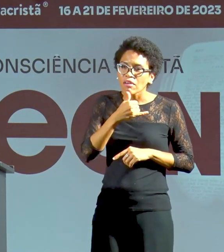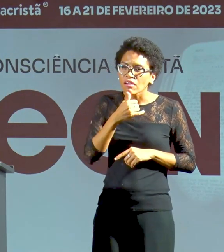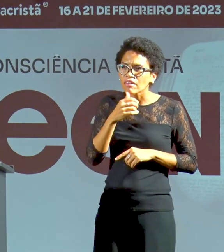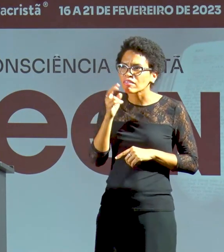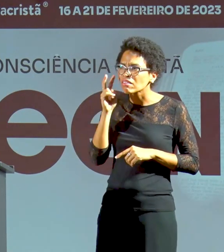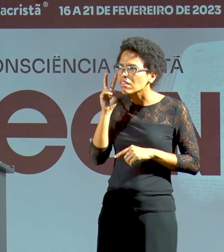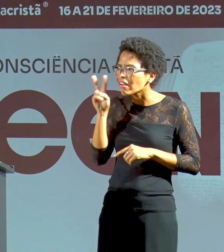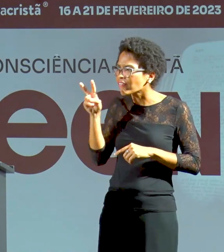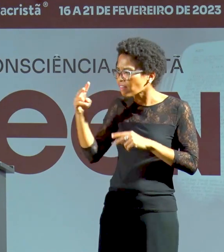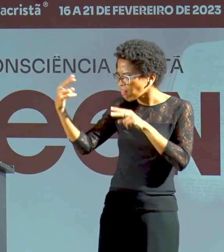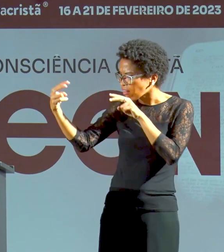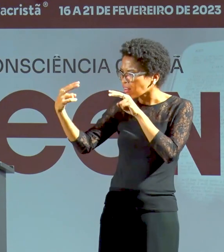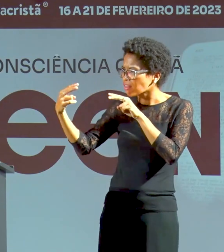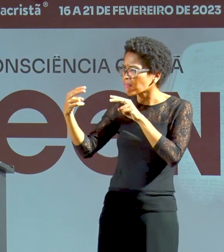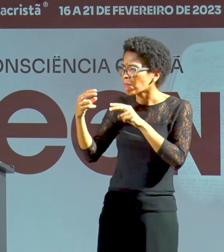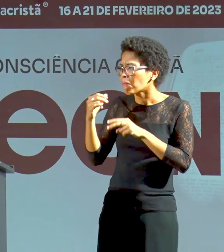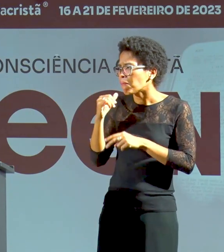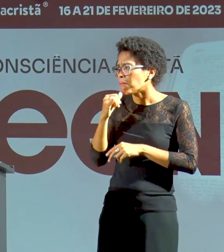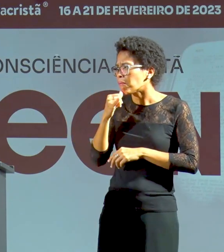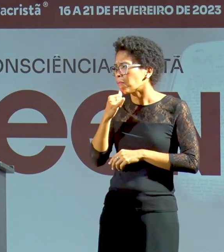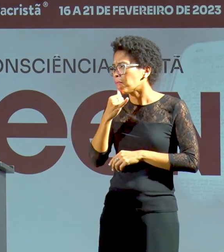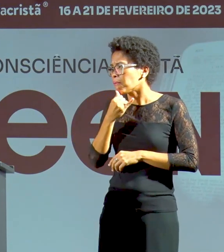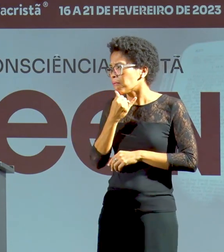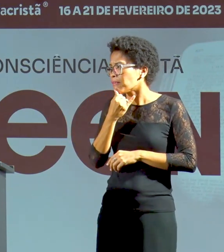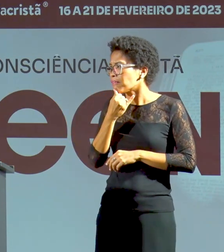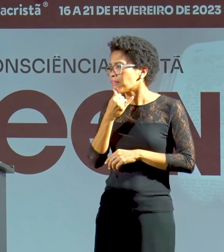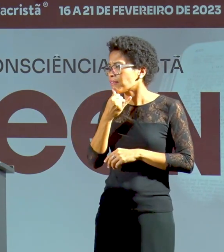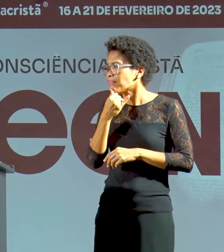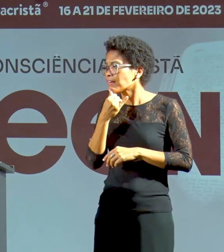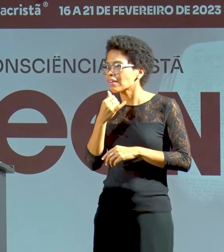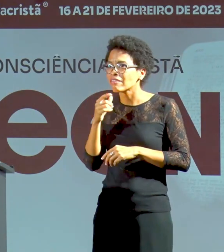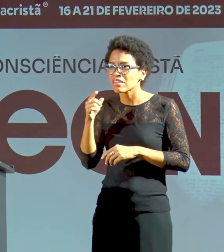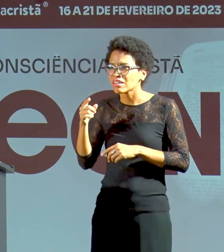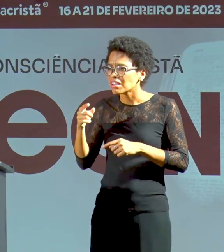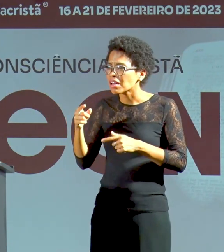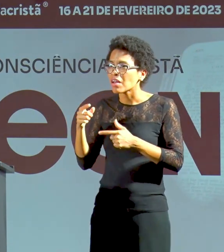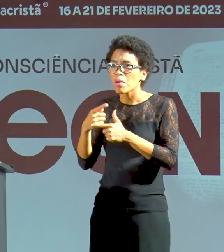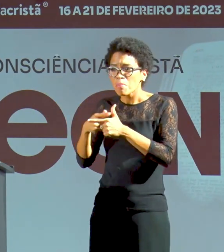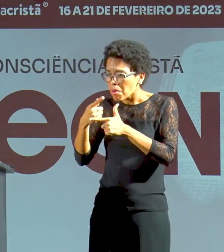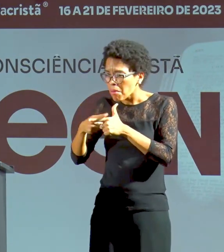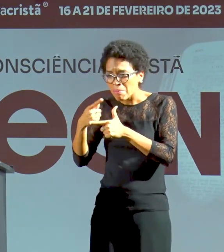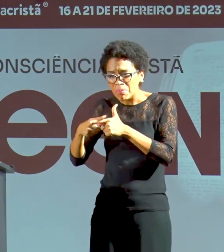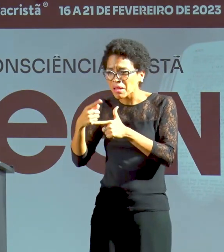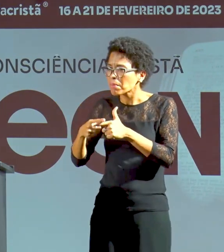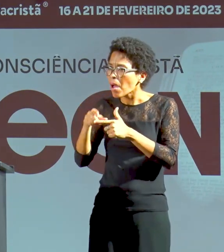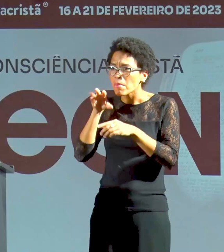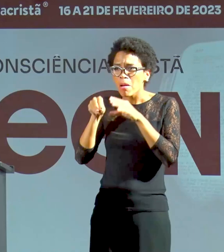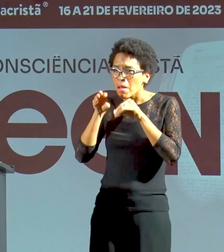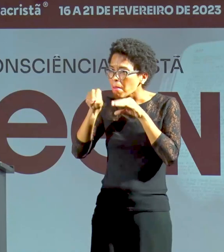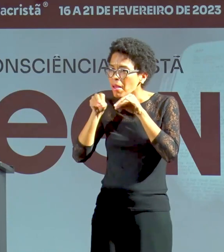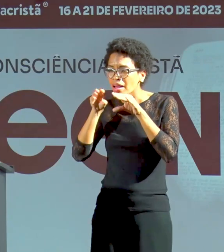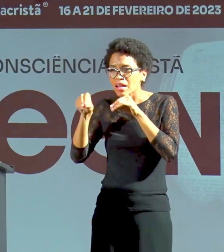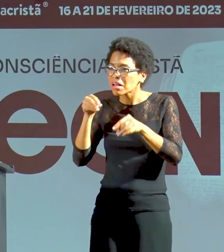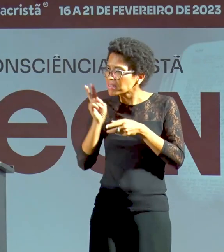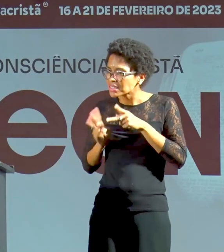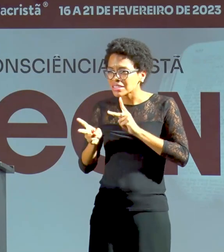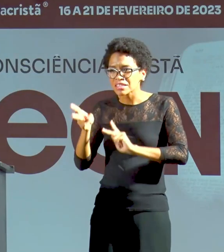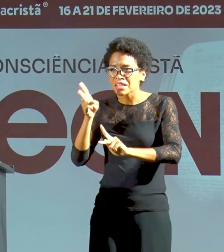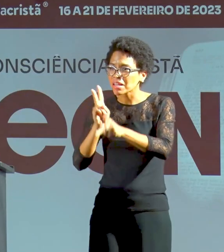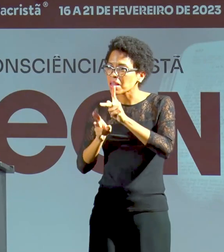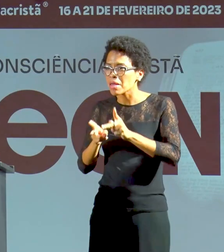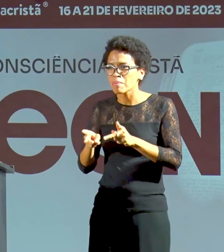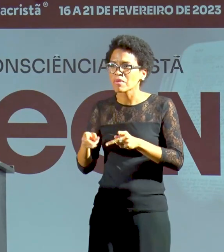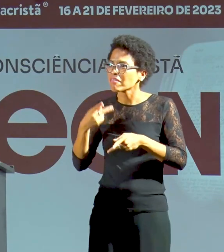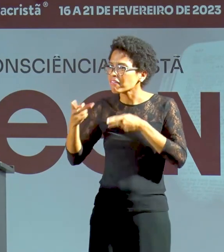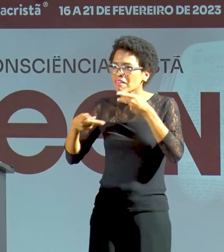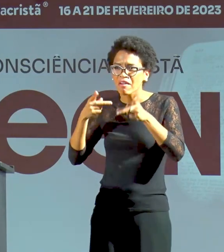olho e dá vontade de chorar você fala meu Deus essa pessoa tá com problema aquela pessoa que você vai contar um problema para ela ela não deixa você falar porque ela já tem o problema dela ela sempre tem